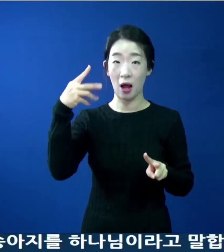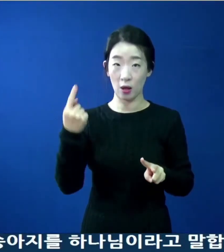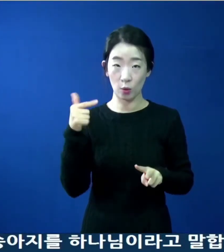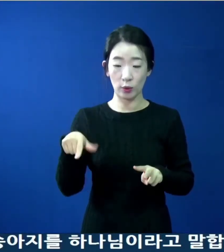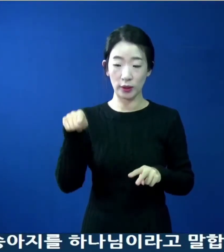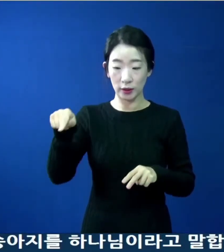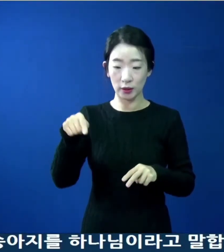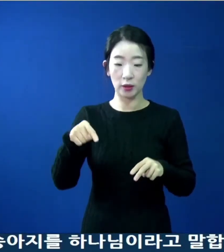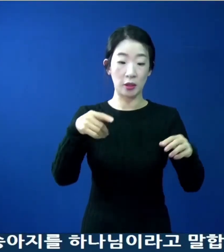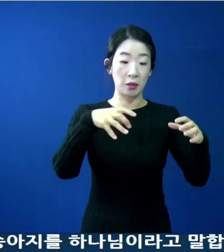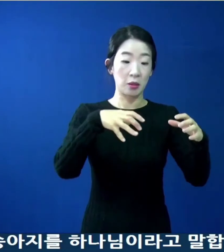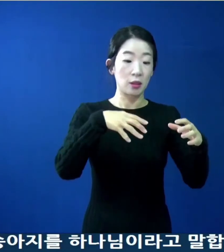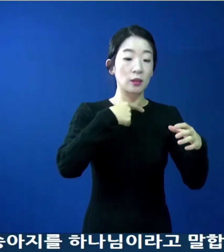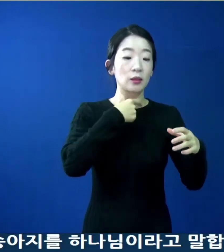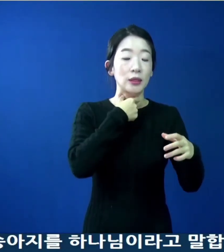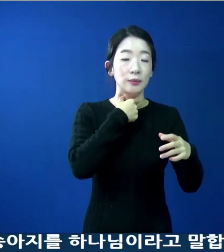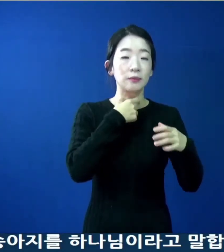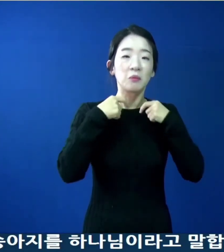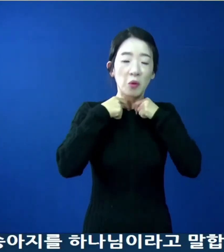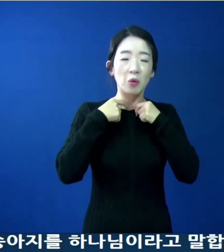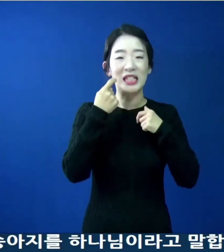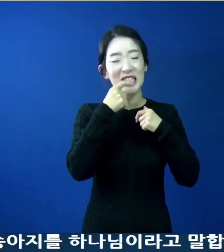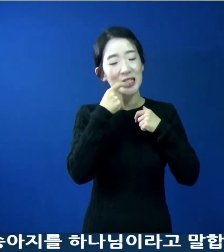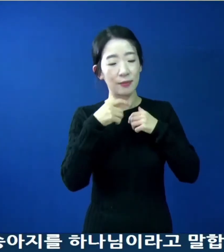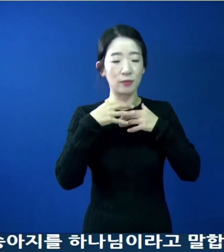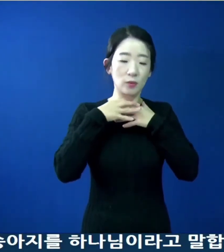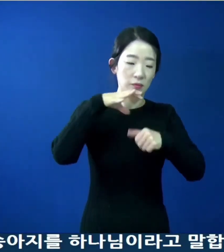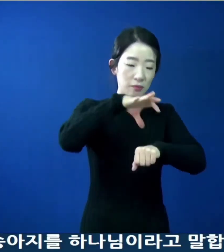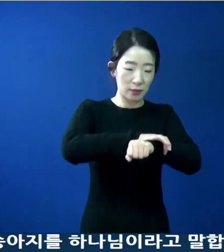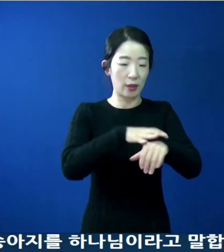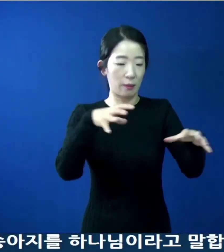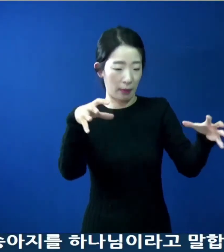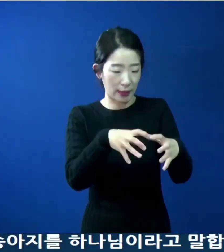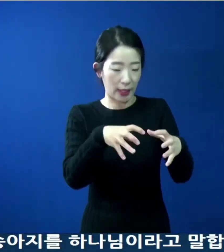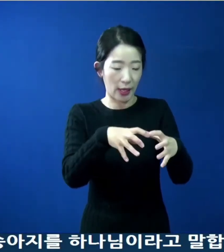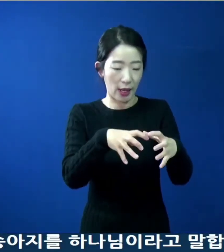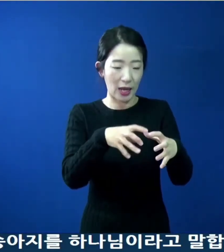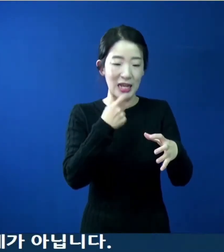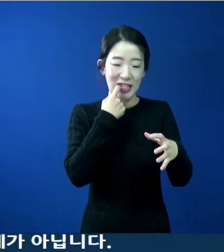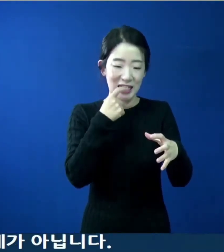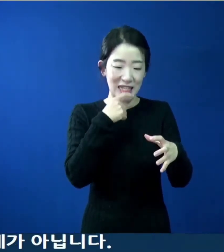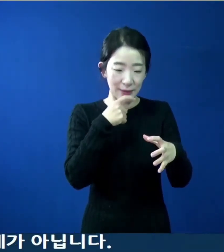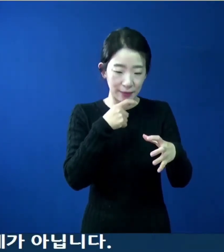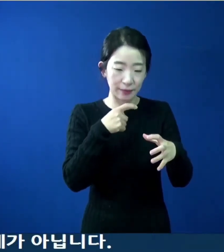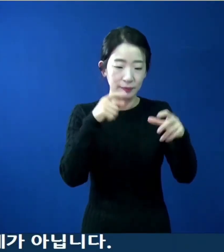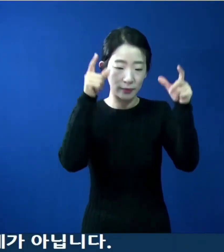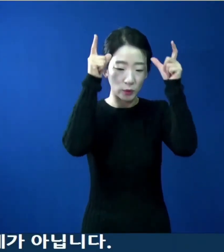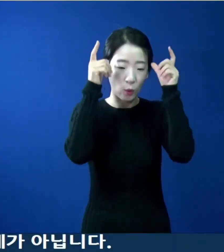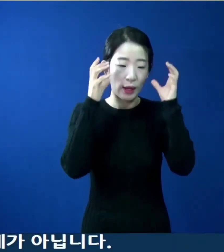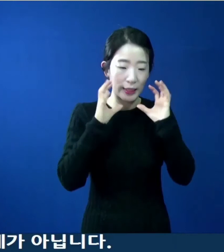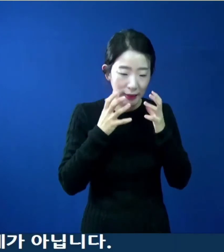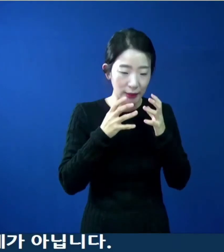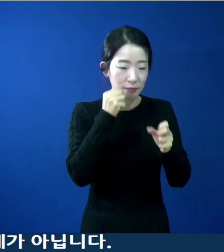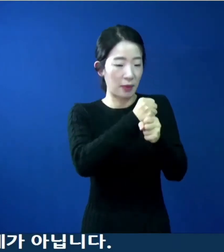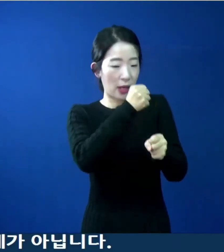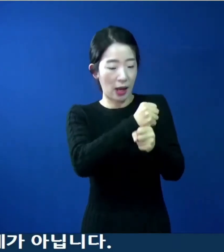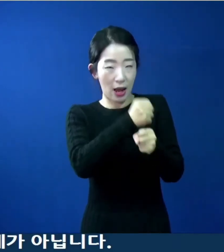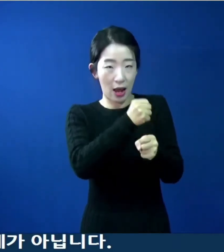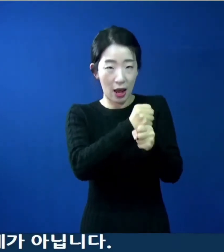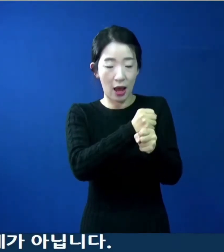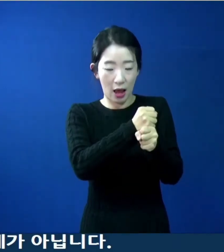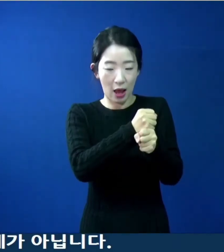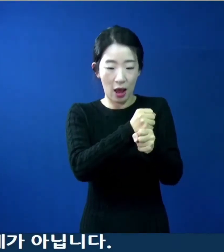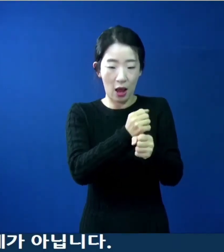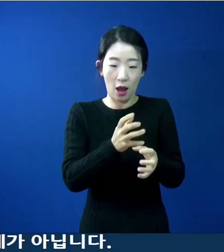금고리를 받아 부어서 조각칼로 새겨 송아지 형상을 만드니, 아론이 만들었어요. 그들이